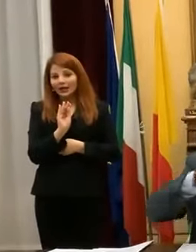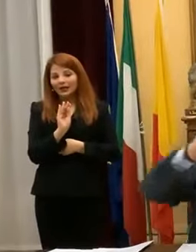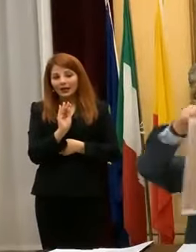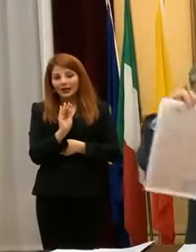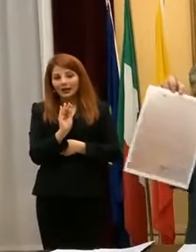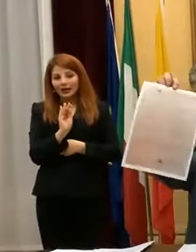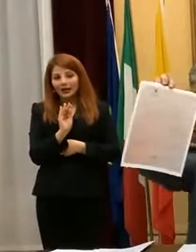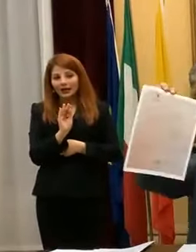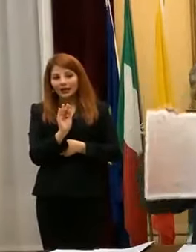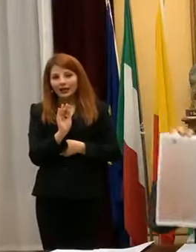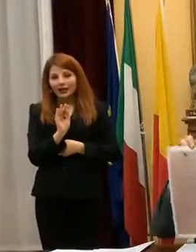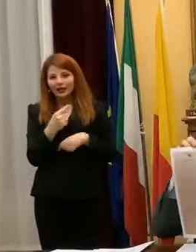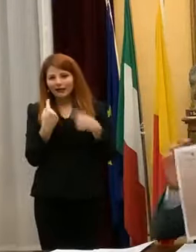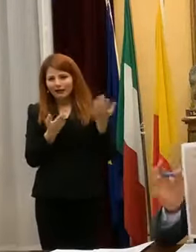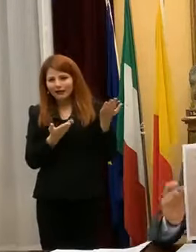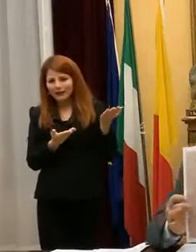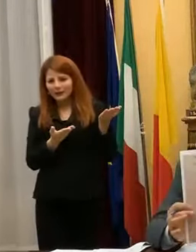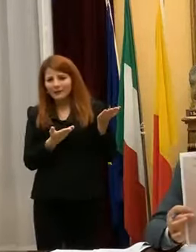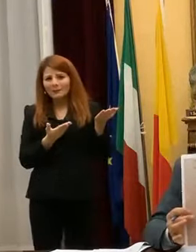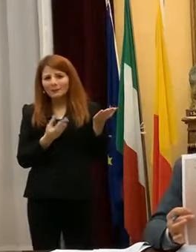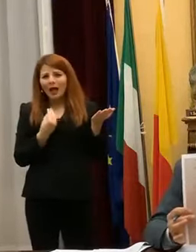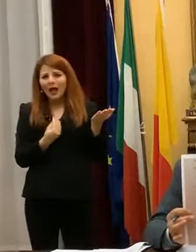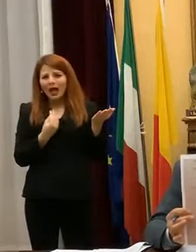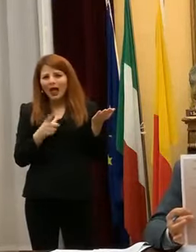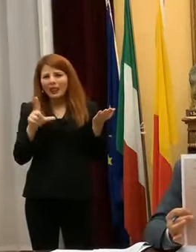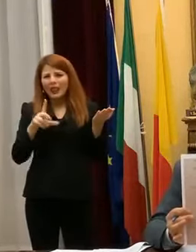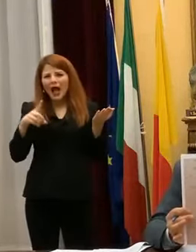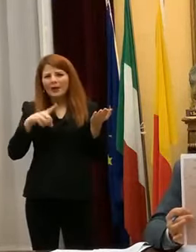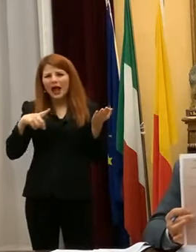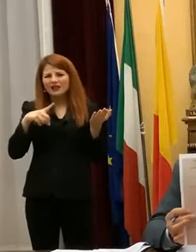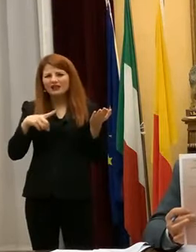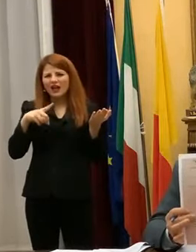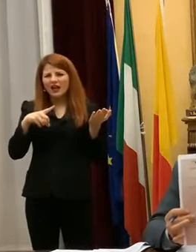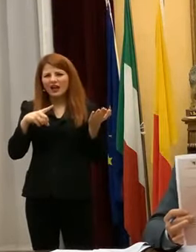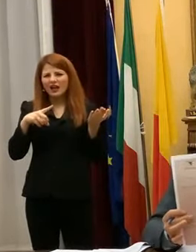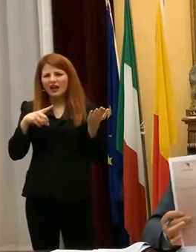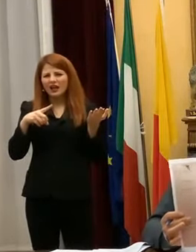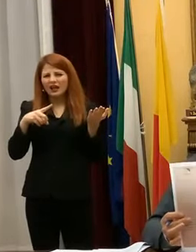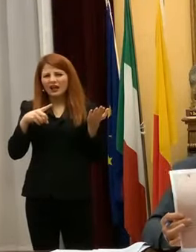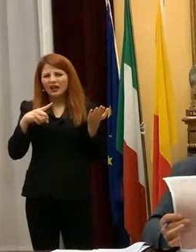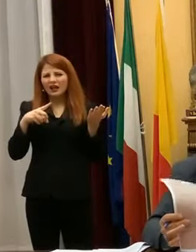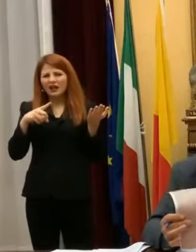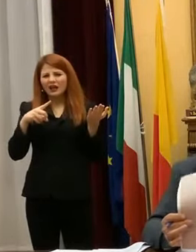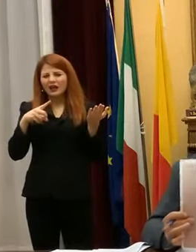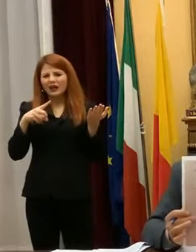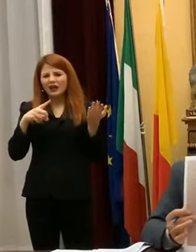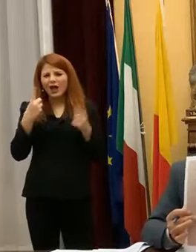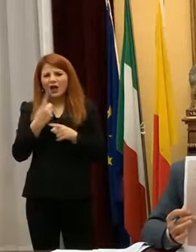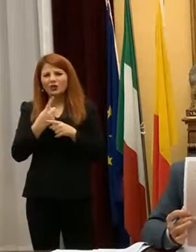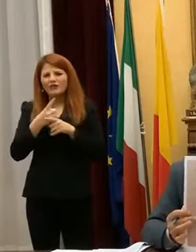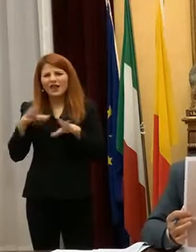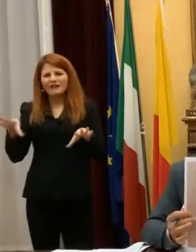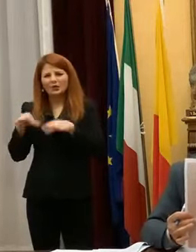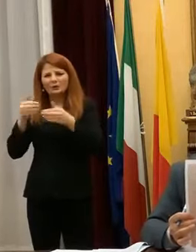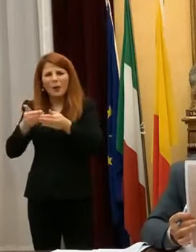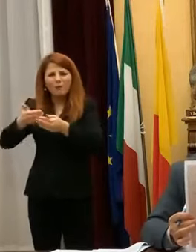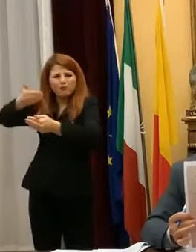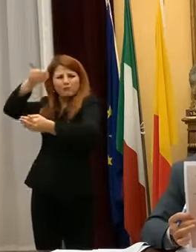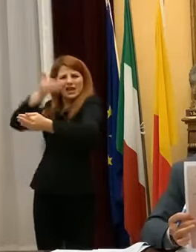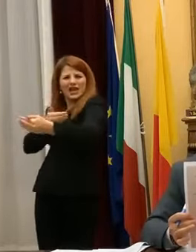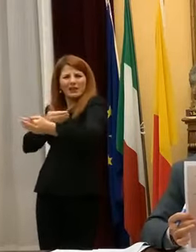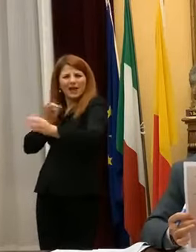Perché la PAIA non è stato sospeso intanto quando già è stato accertato sono state accertate le